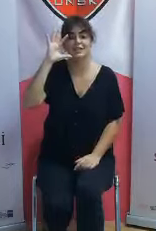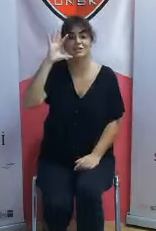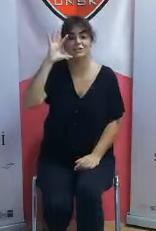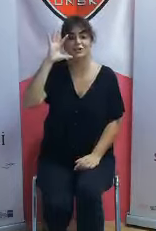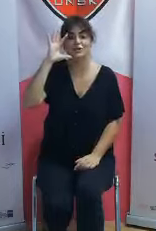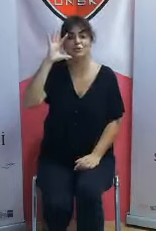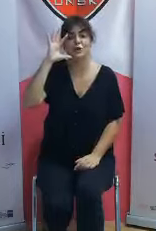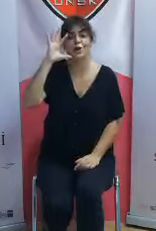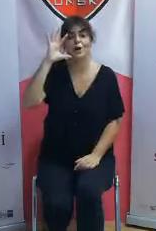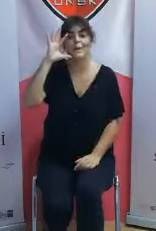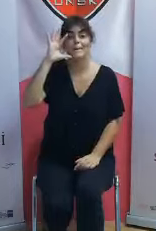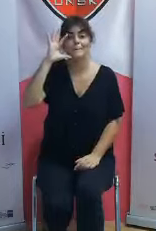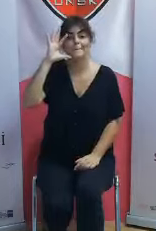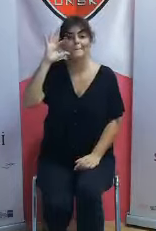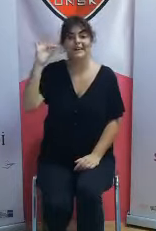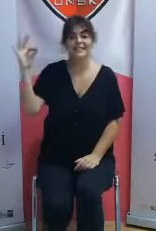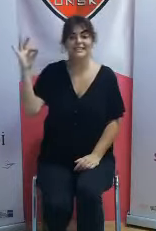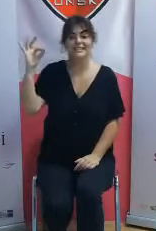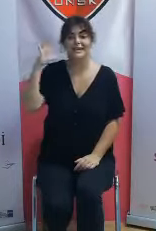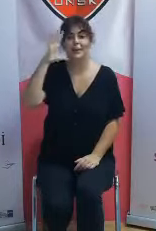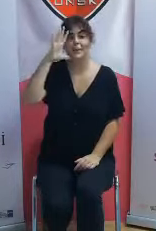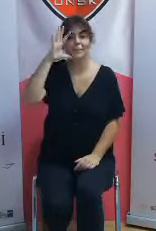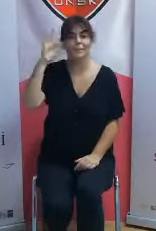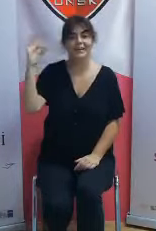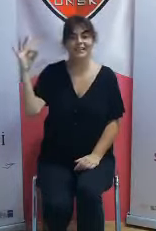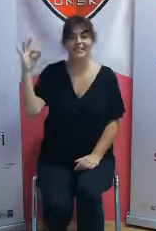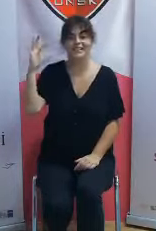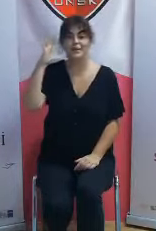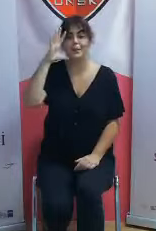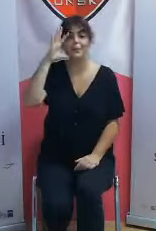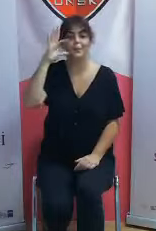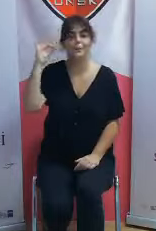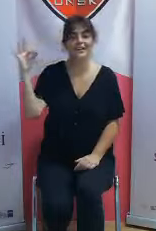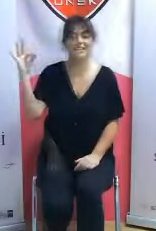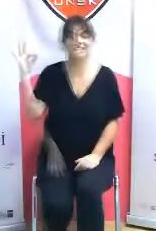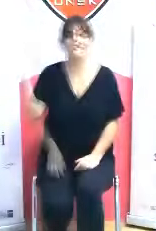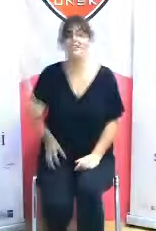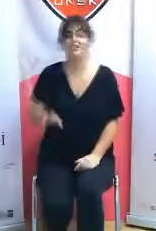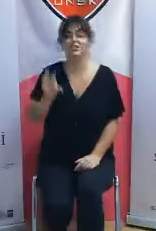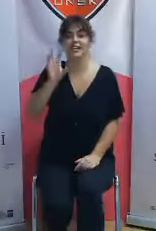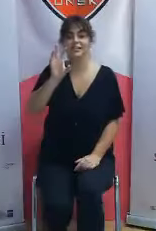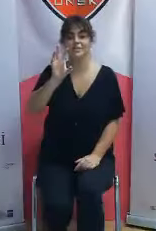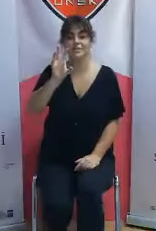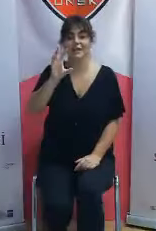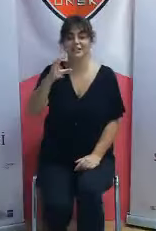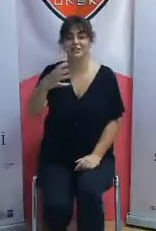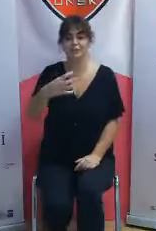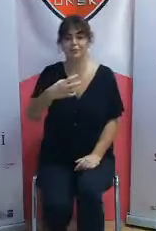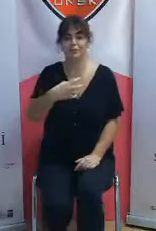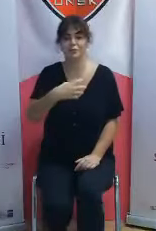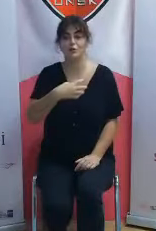birleştiriyoruz. Mayıs. Mayıs. Mayıs. Haziran için elimizi pençe yapıyoruz.